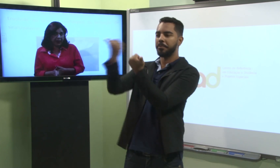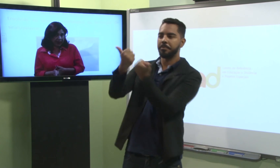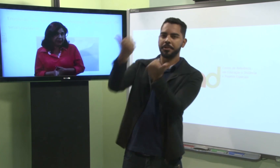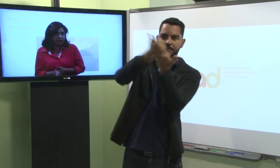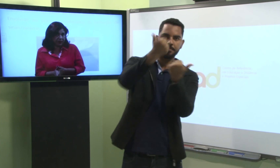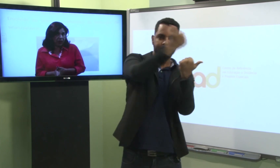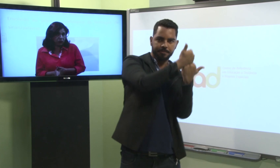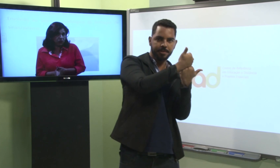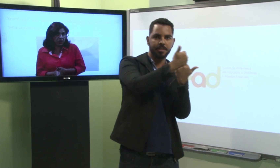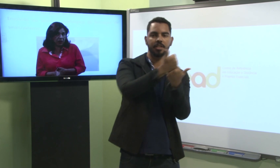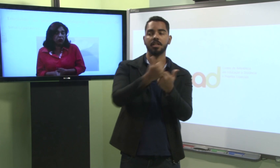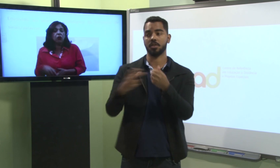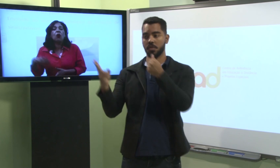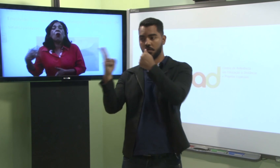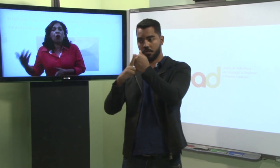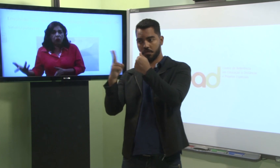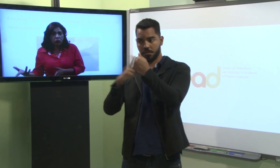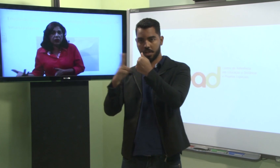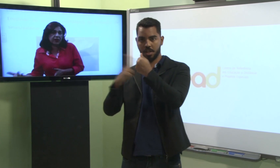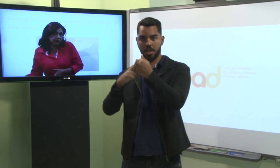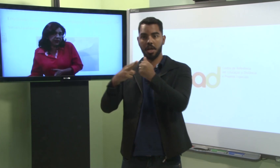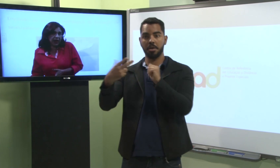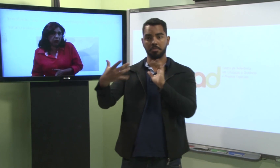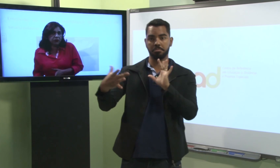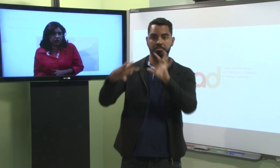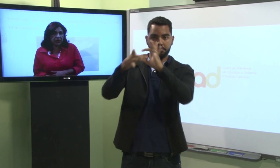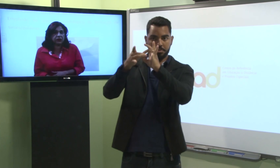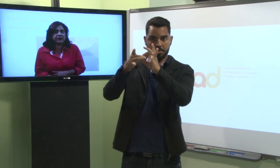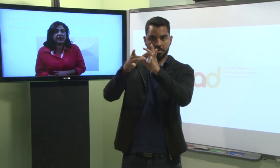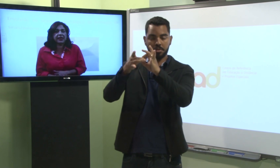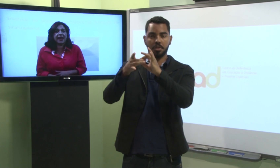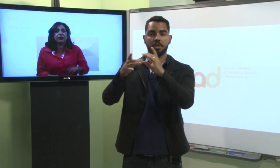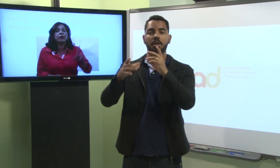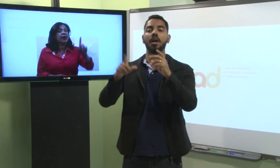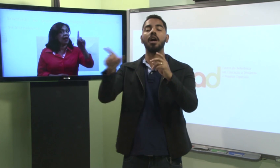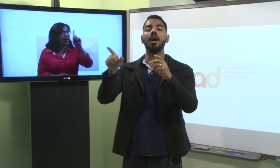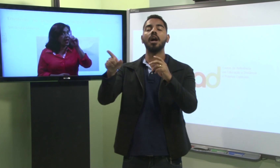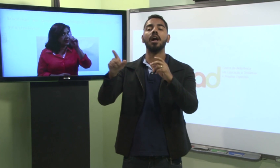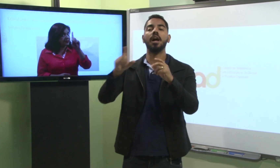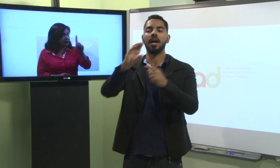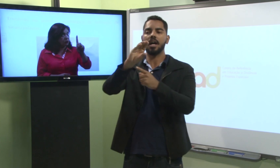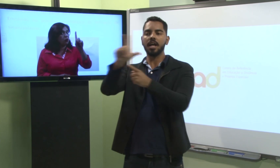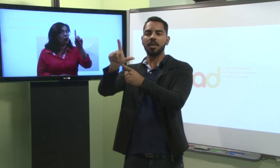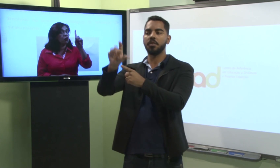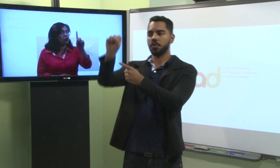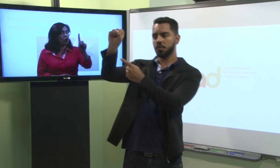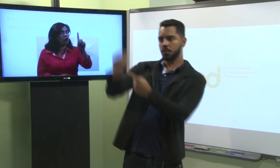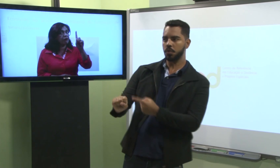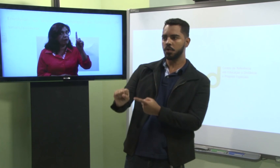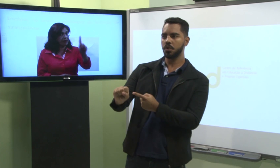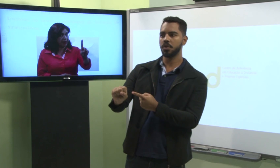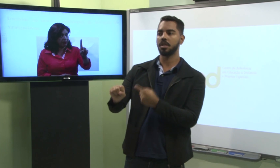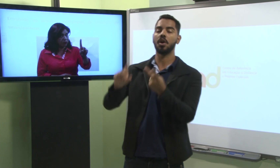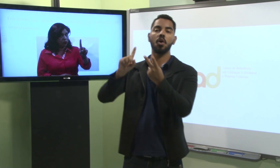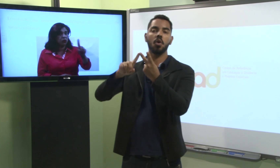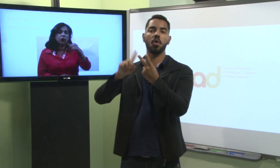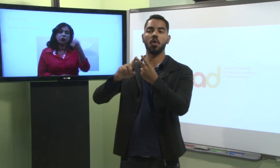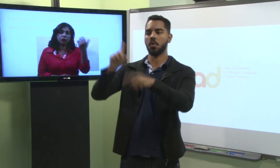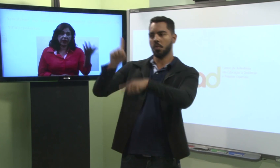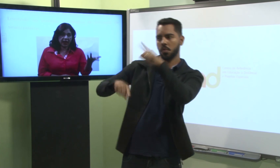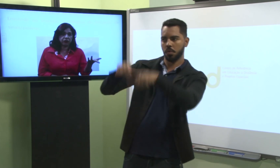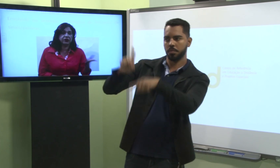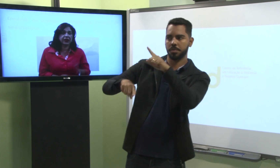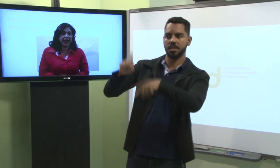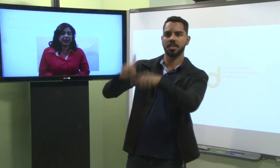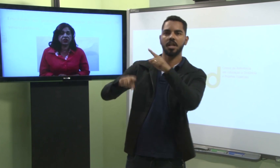verbo para classificar o sujeito ou classificar o objeto que está ligado à ação do verbo.